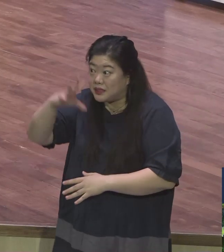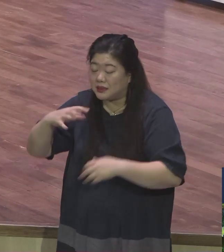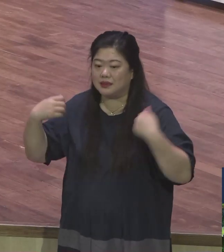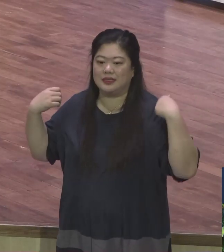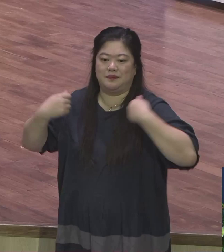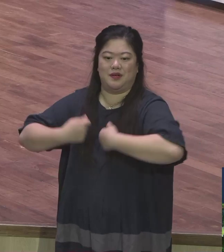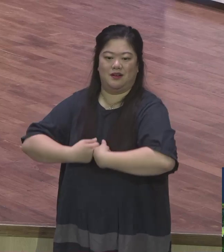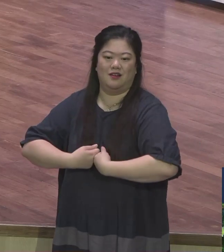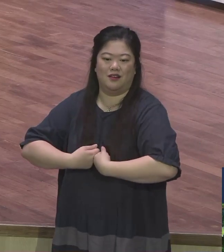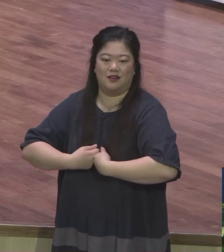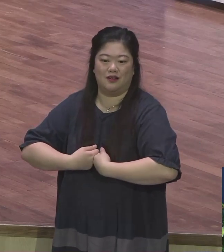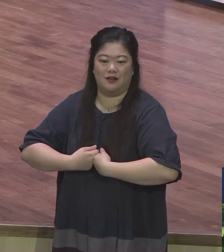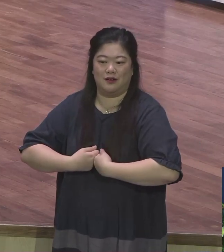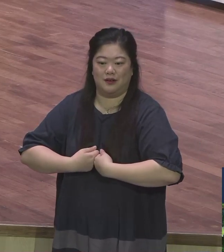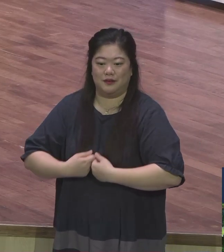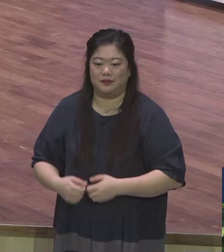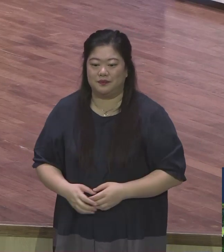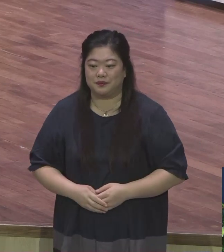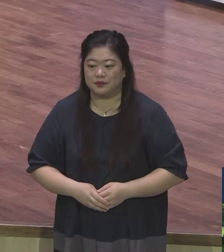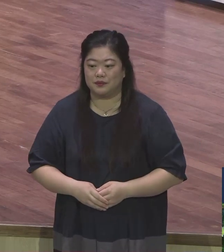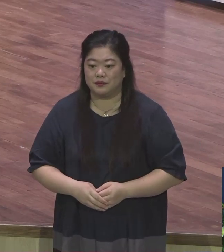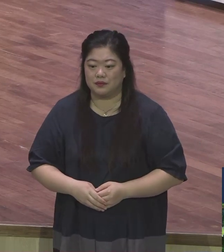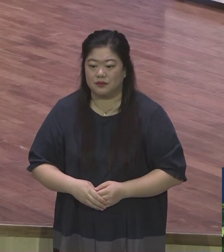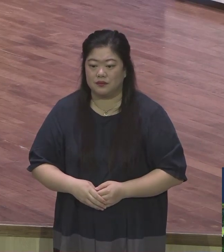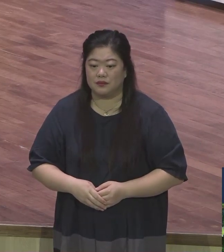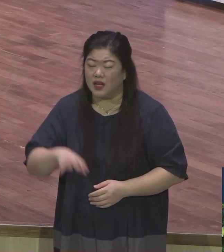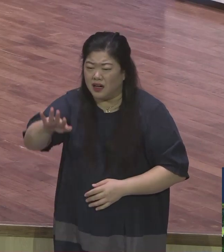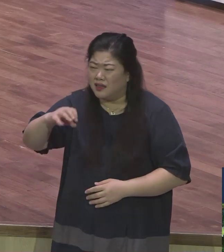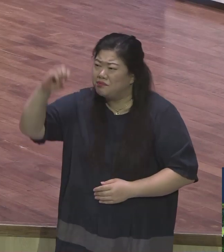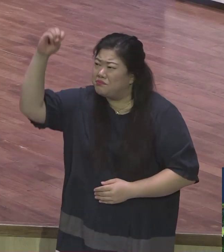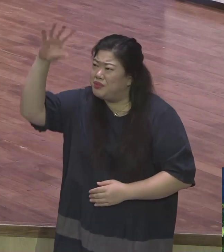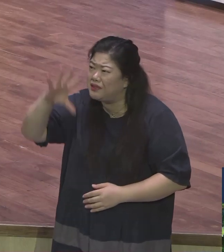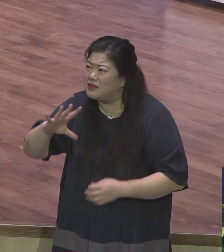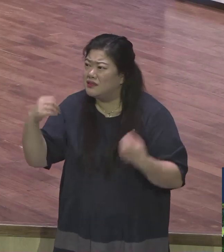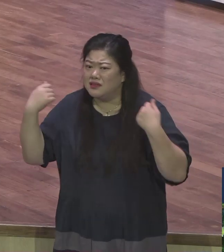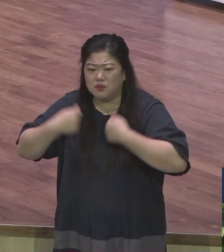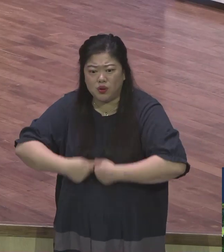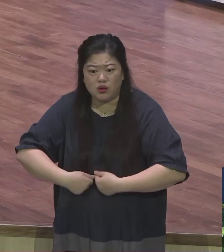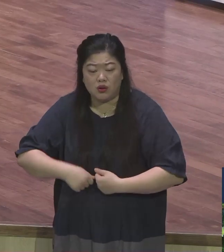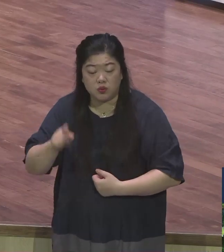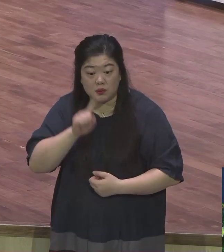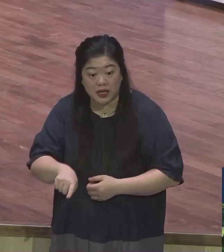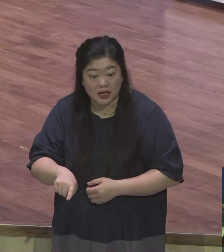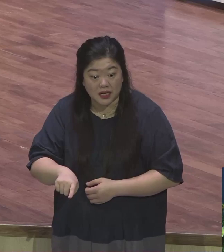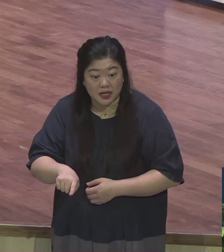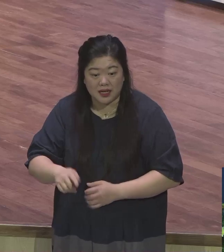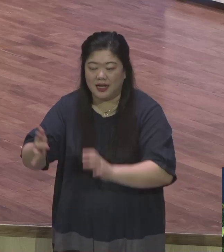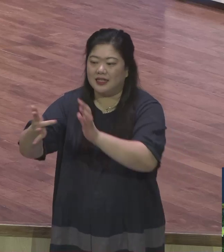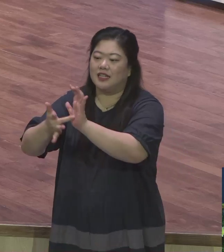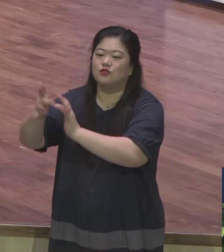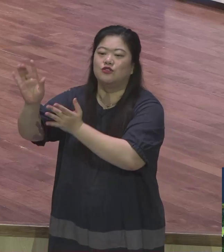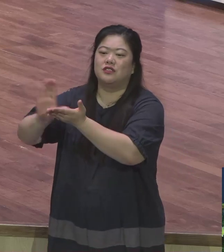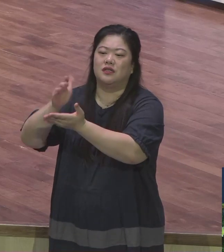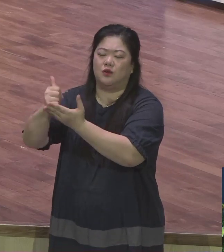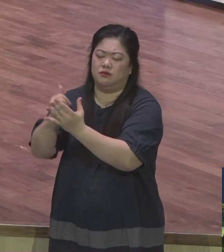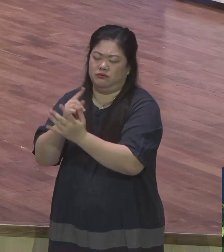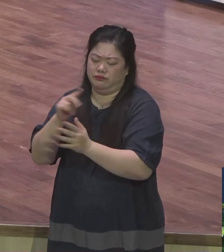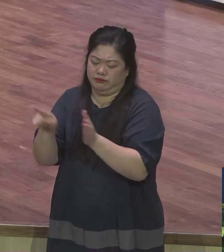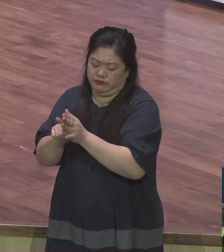빛의 갑옷을 입자. 빛의 갑옷을 입는다. 한마디는 무슨 말이에요? 예수 그리스도의 옷을 입자.